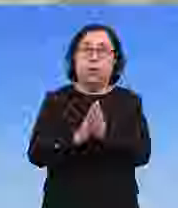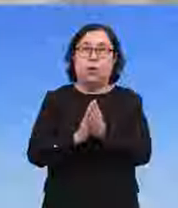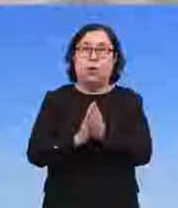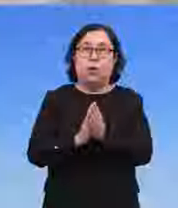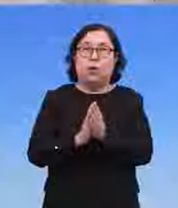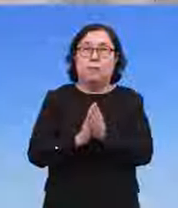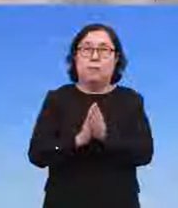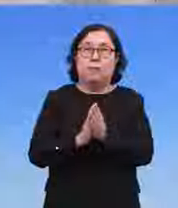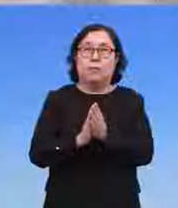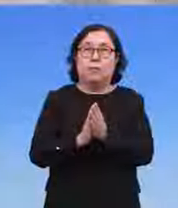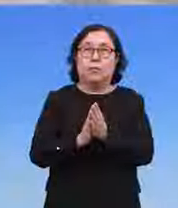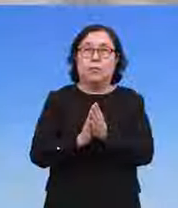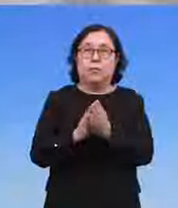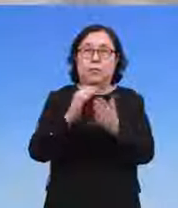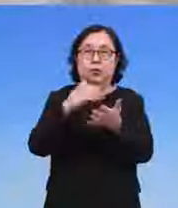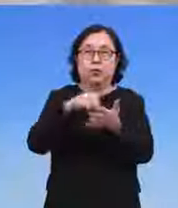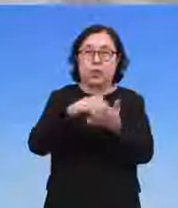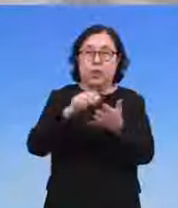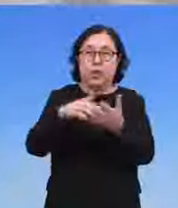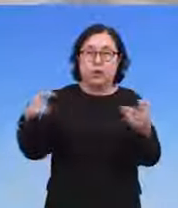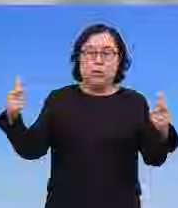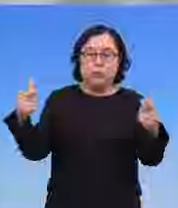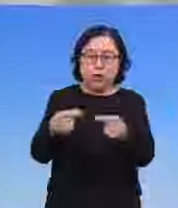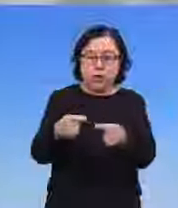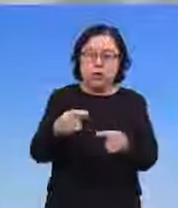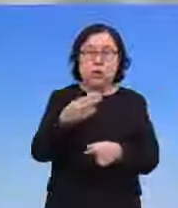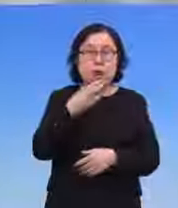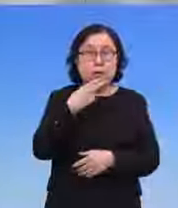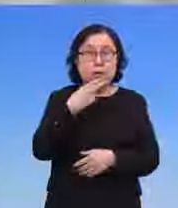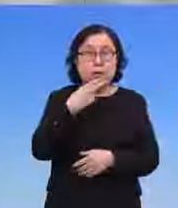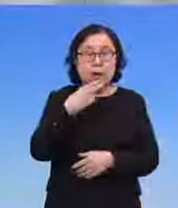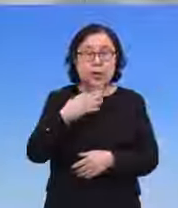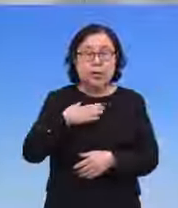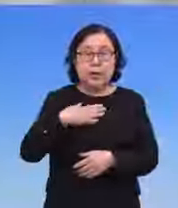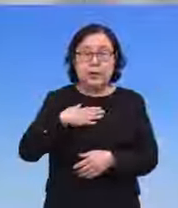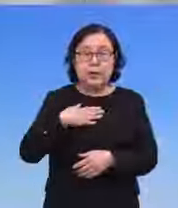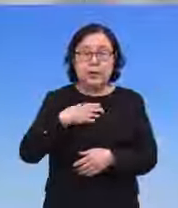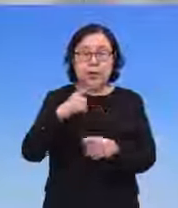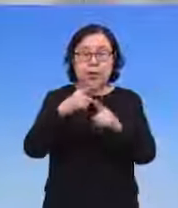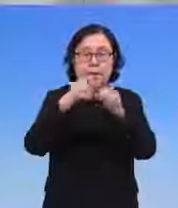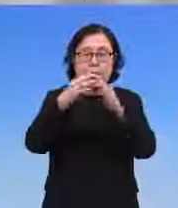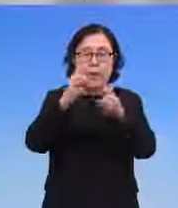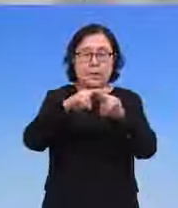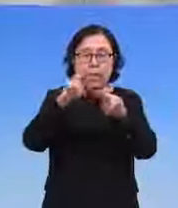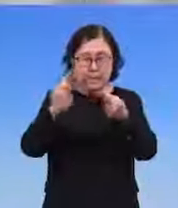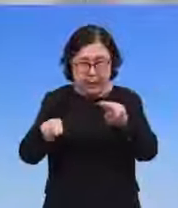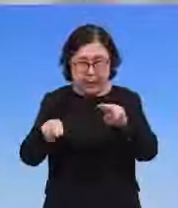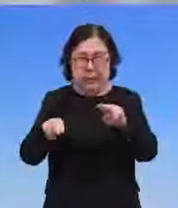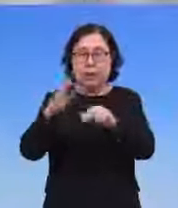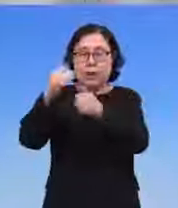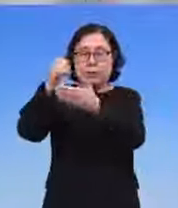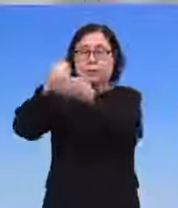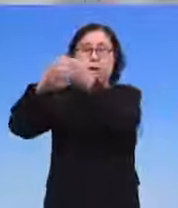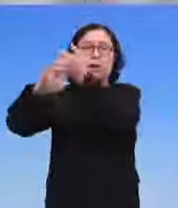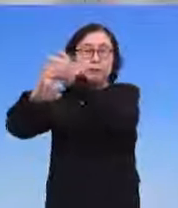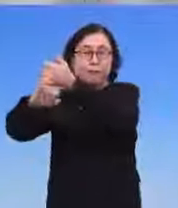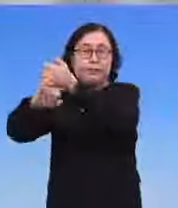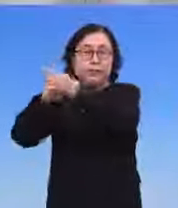숫자가 줄지 않으면 저는 사임할 생각을 하나님께 약속을 이미 드렸습니다. 내가 이렇게 사임을 하겠습니다.